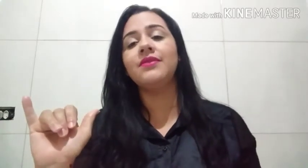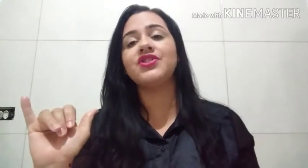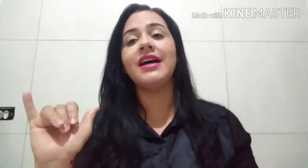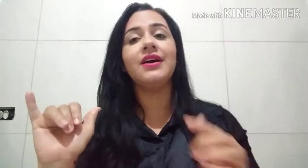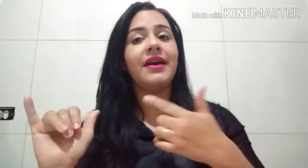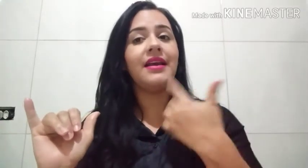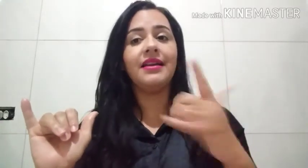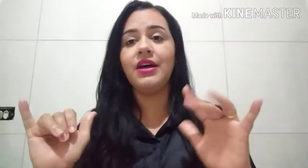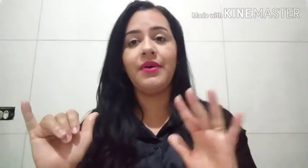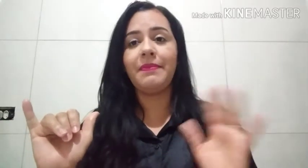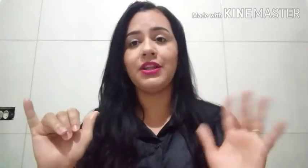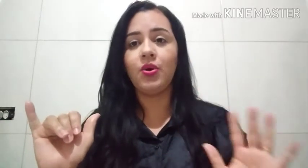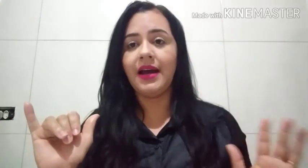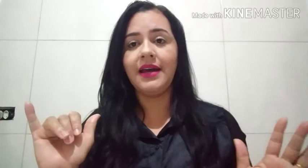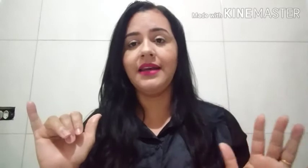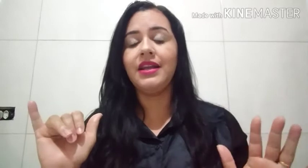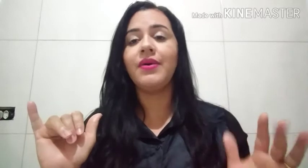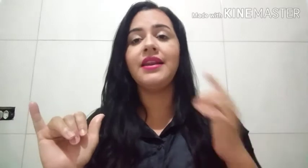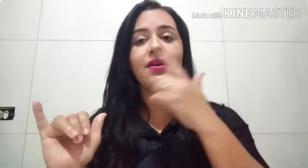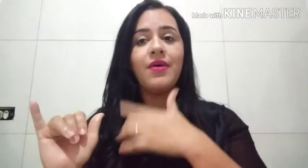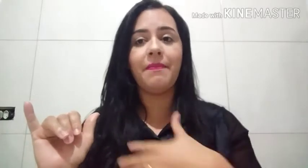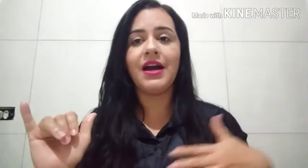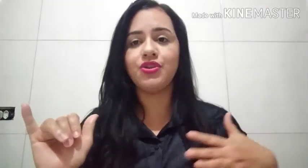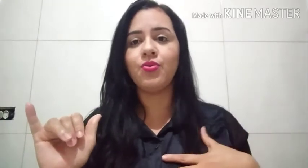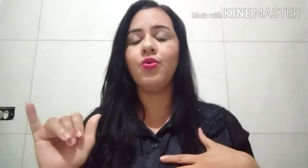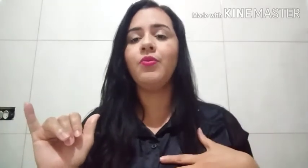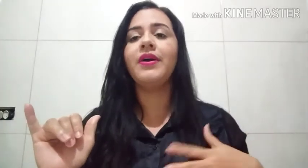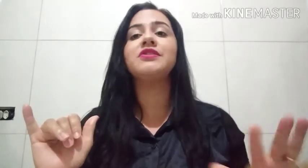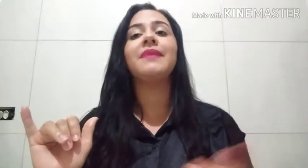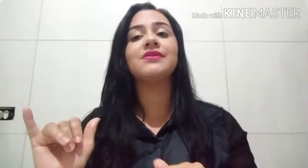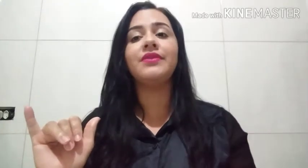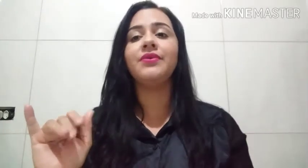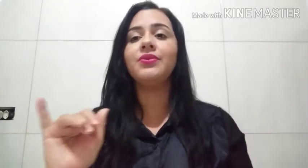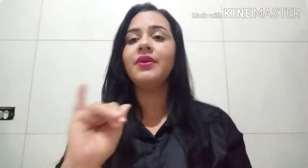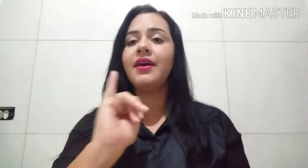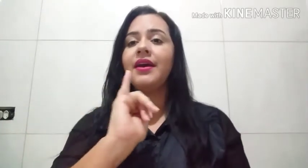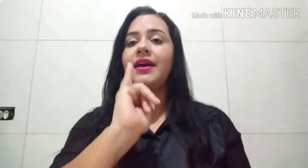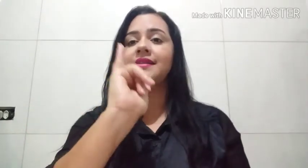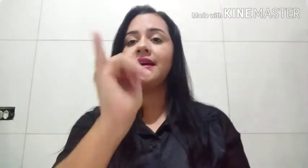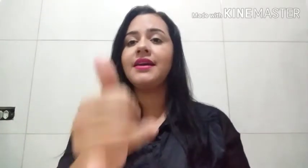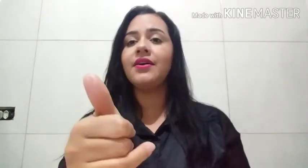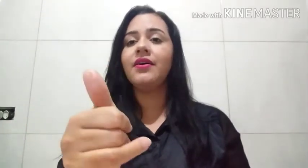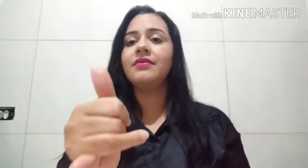já não é para tocar, né? Não é nenhuma parte do corpo, é no espaço neutro. Esse aqui, ó.